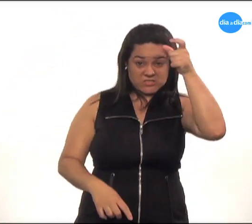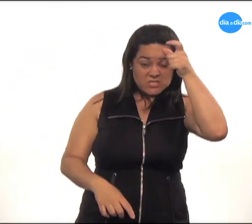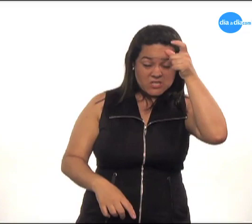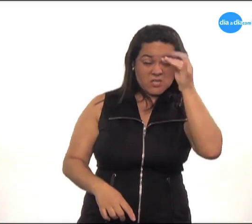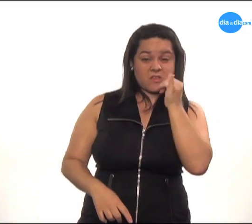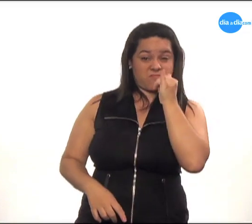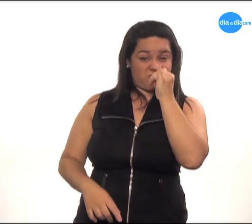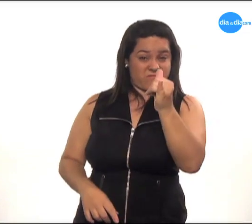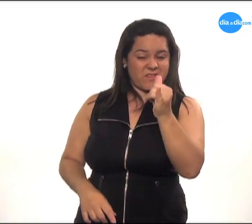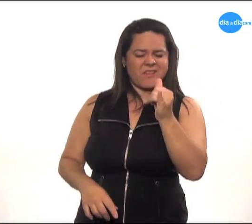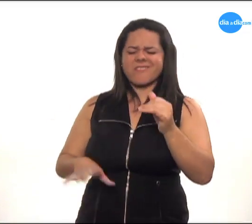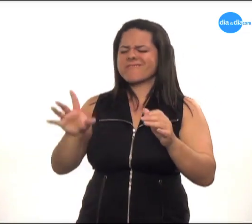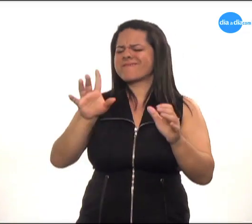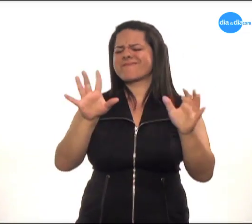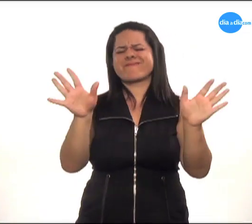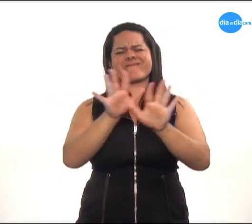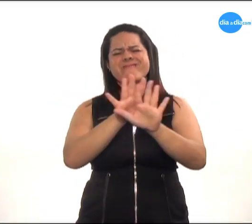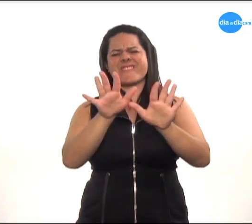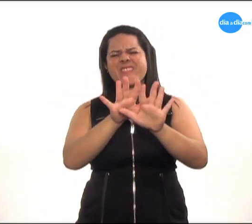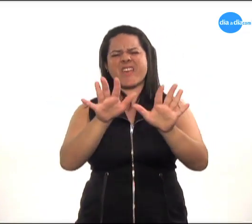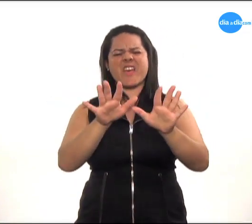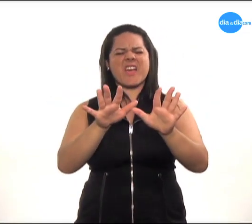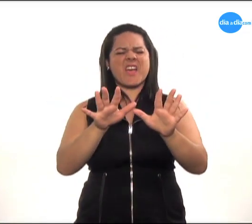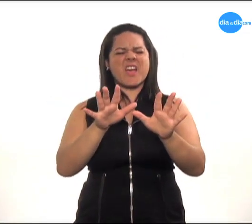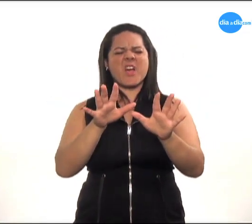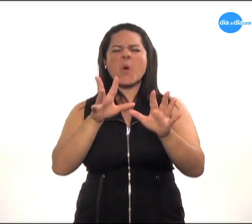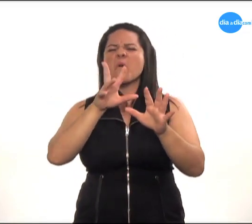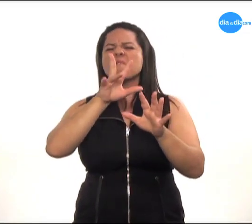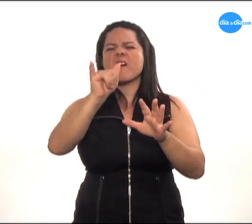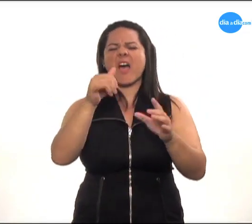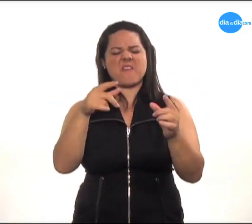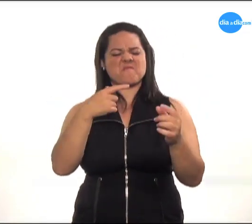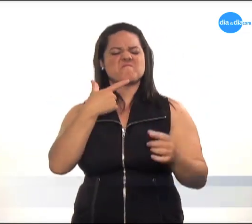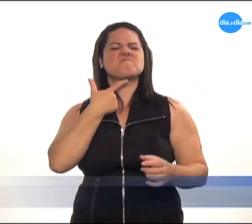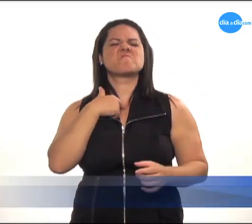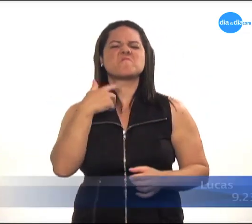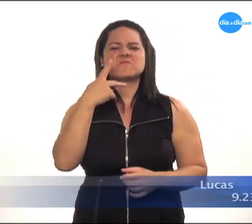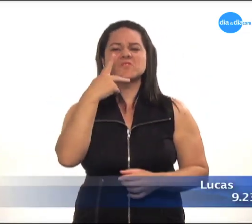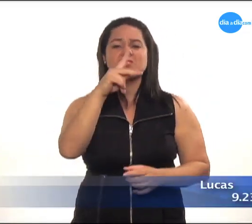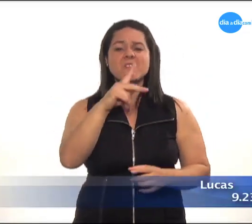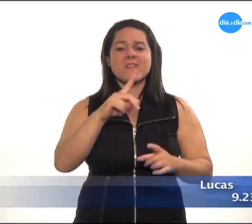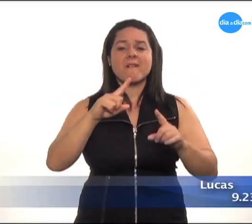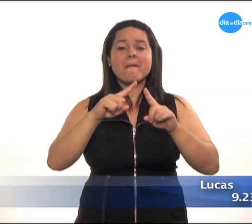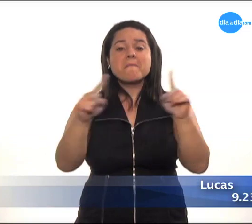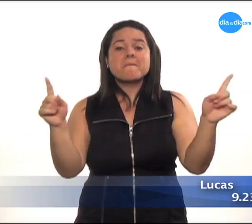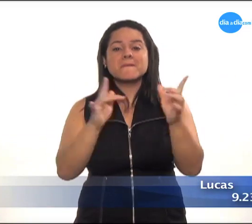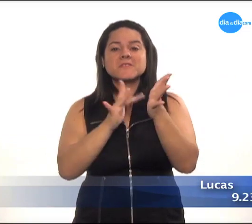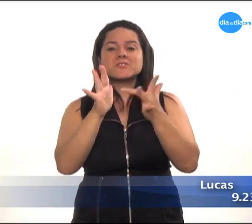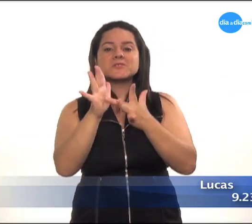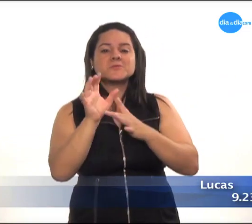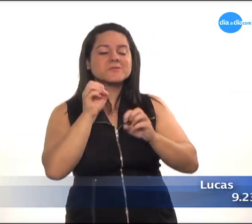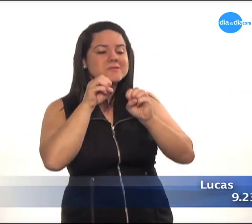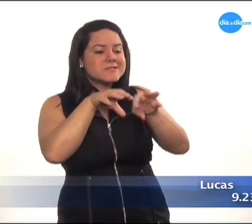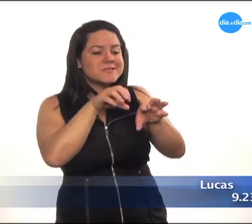sofrimento que faz parte da nossa vida. Enquanto que Jesus está dizendo: negue-se a si mesmo, tome a sua cruz e